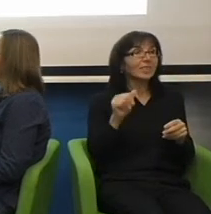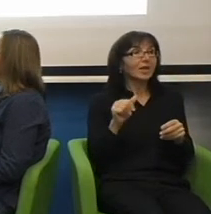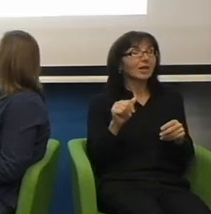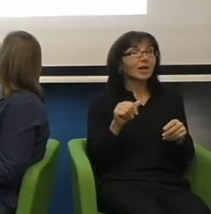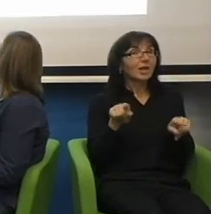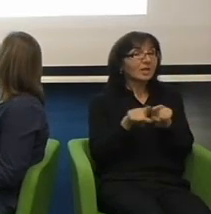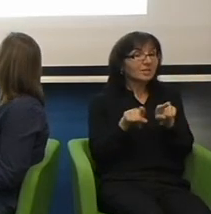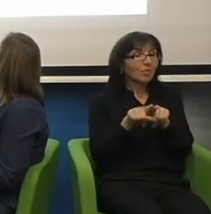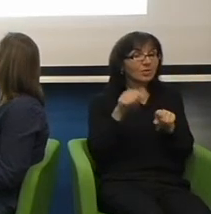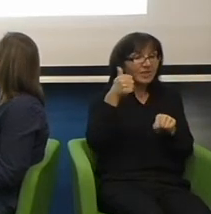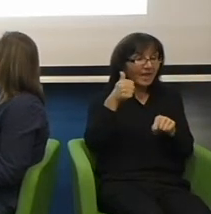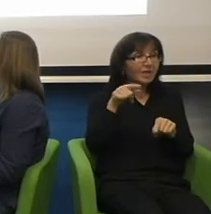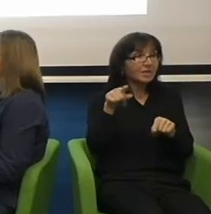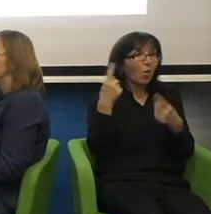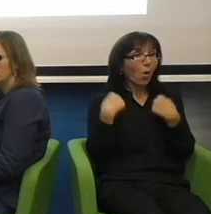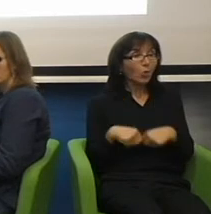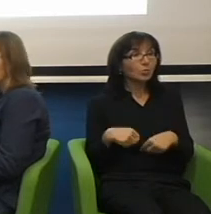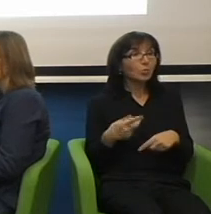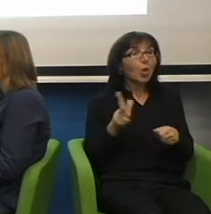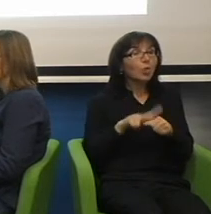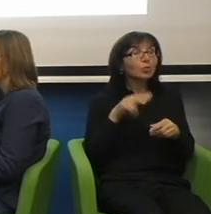wtedy buduje